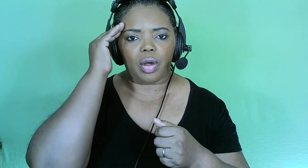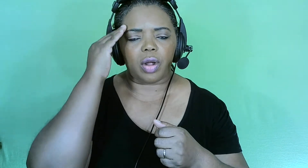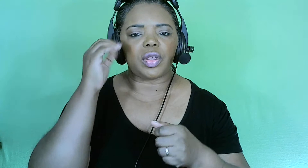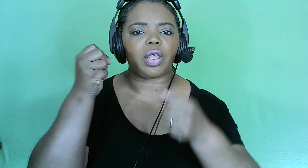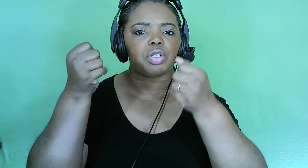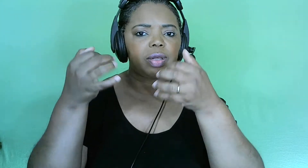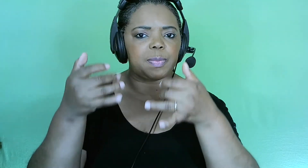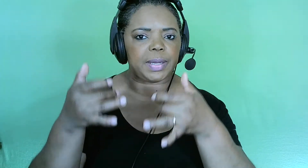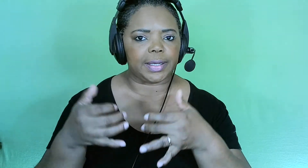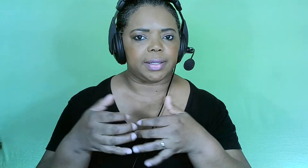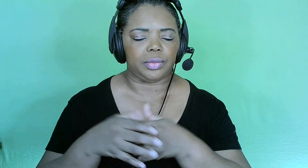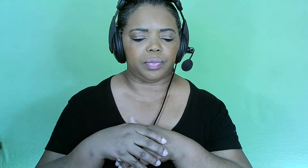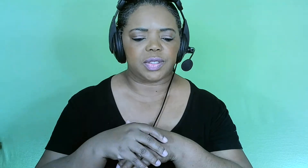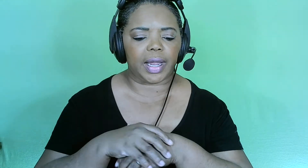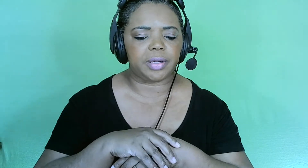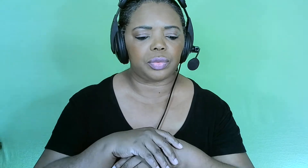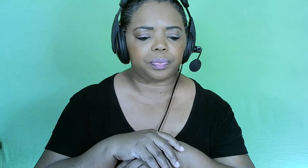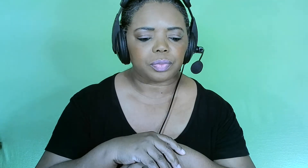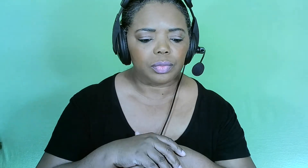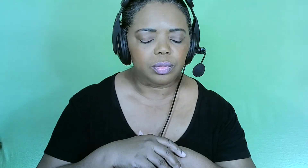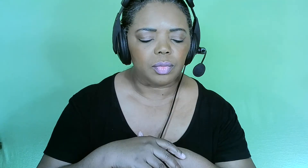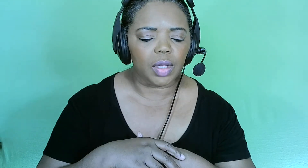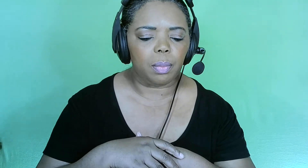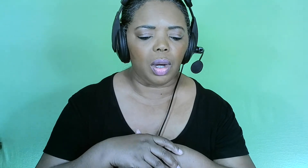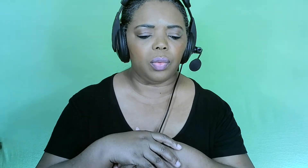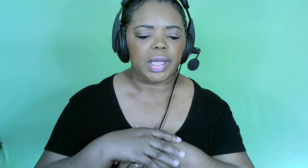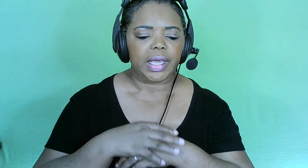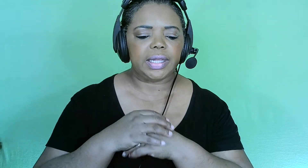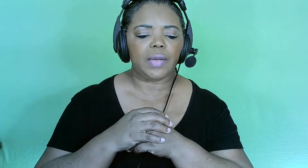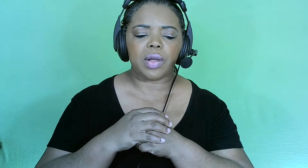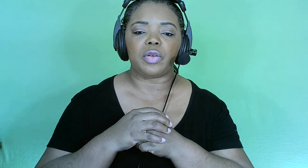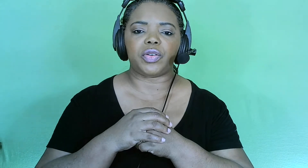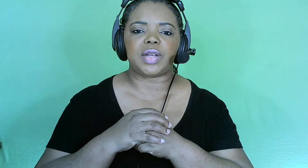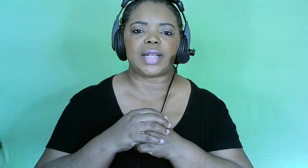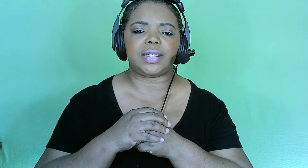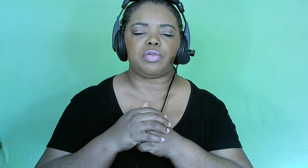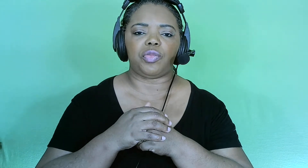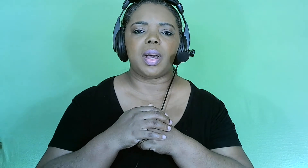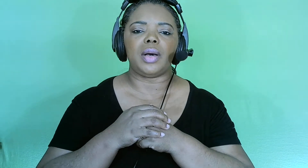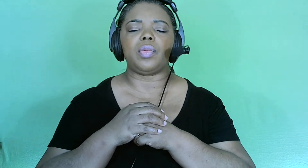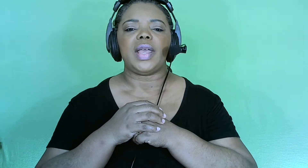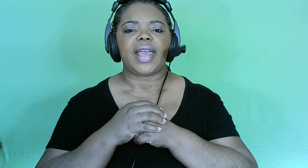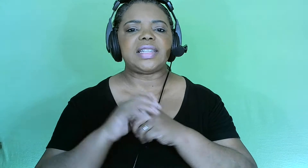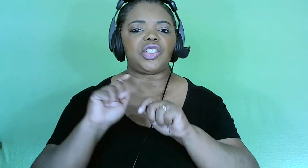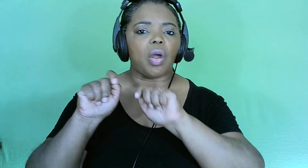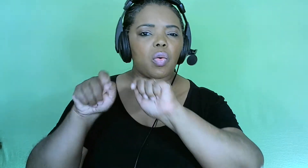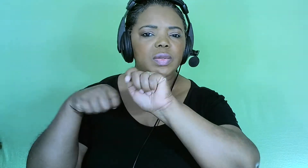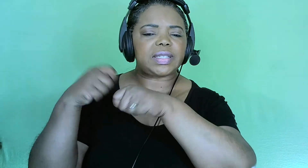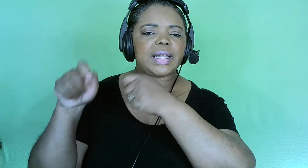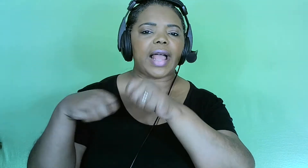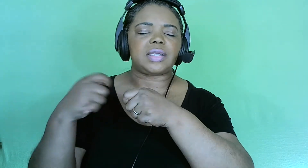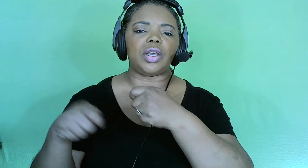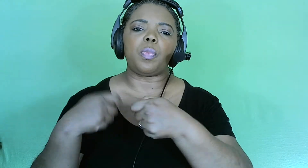melhor o que eu estou explicando, certo? Bom, então a configuração de mão, existem alguns sinais que eu